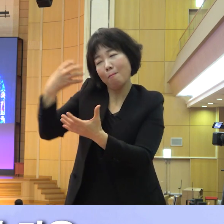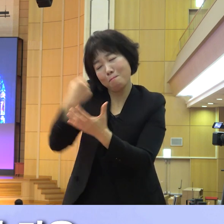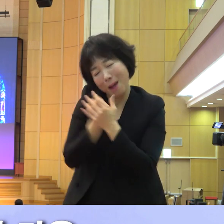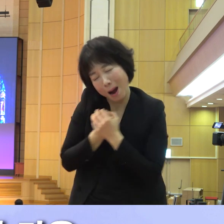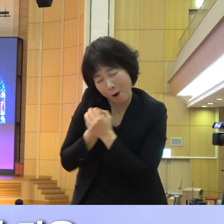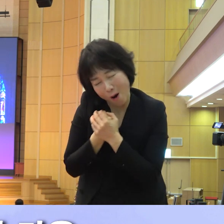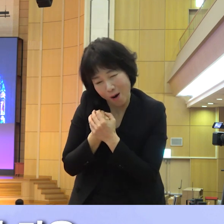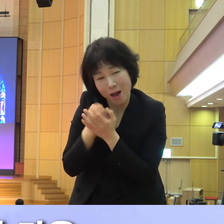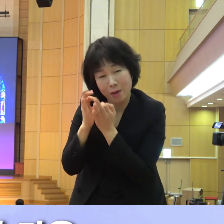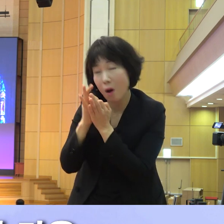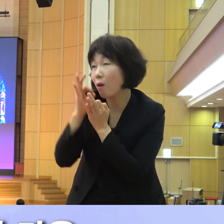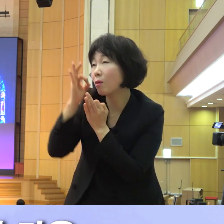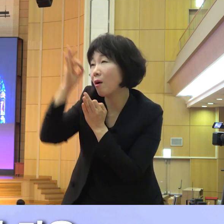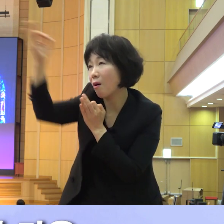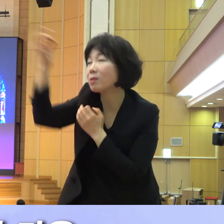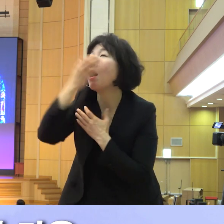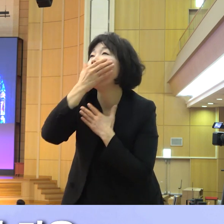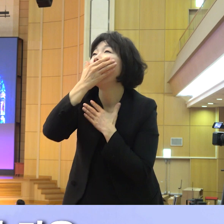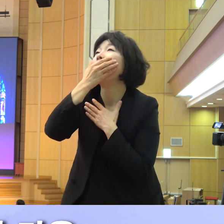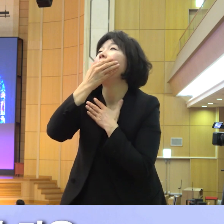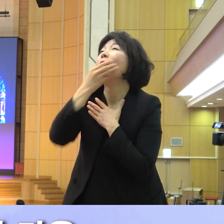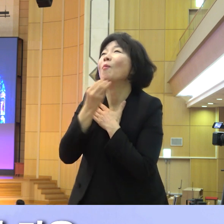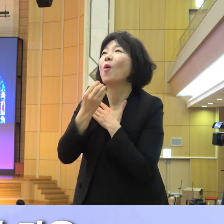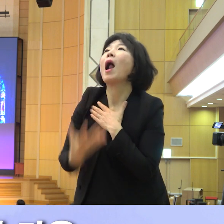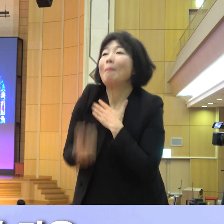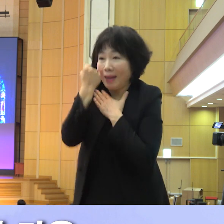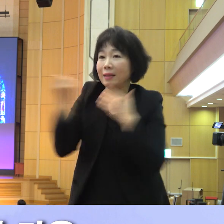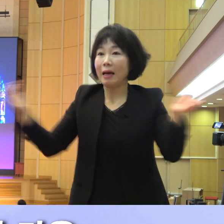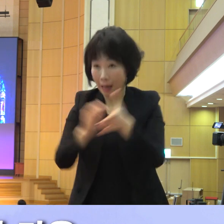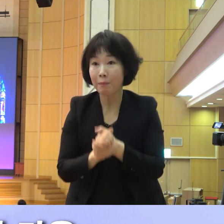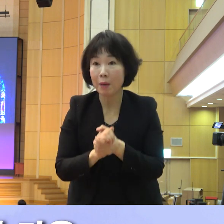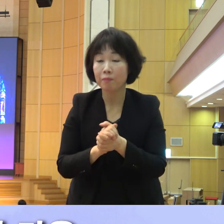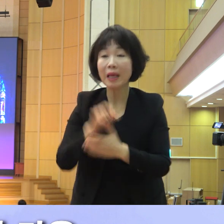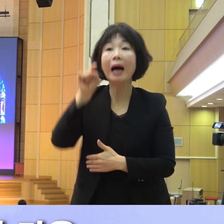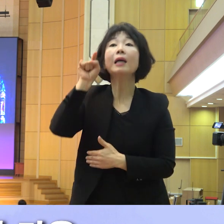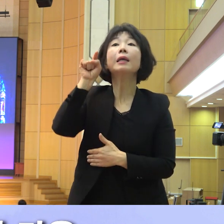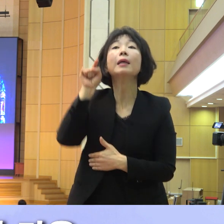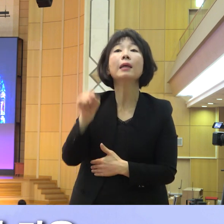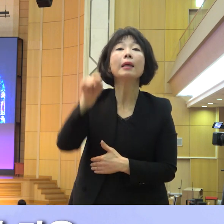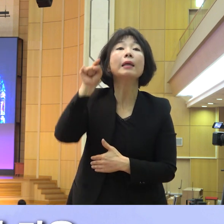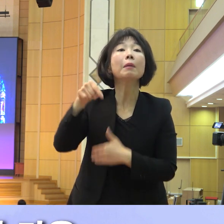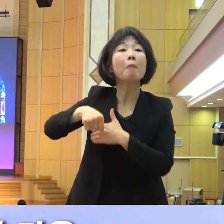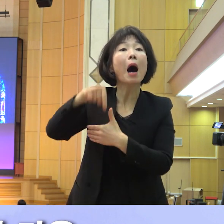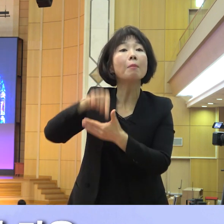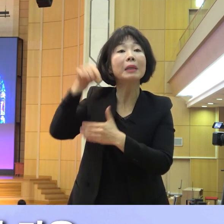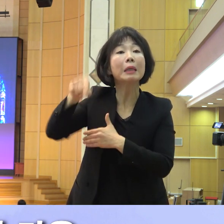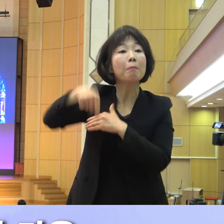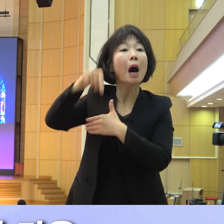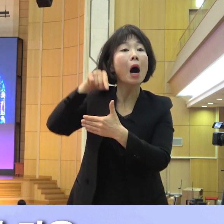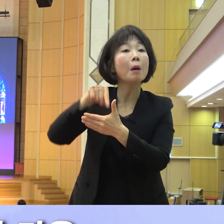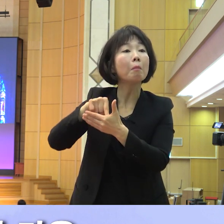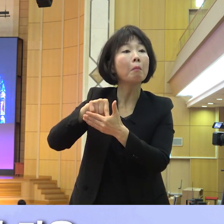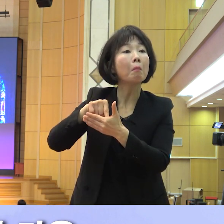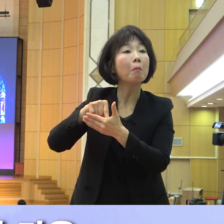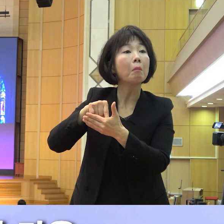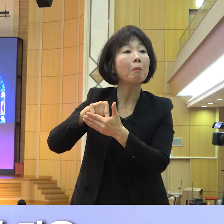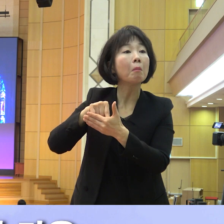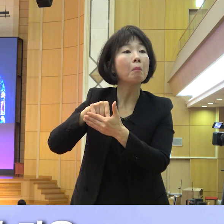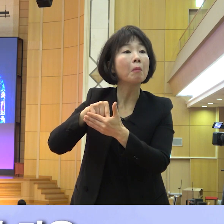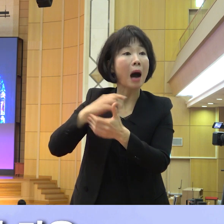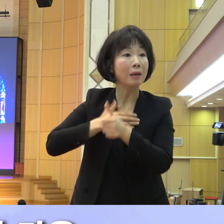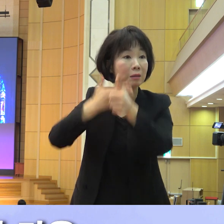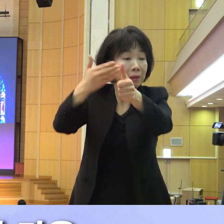품어 영원히 복을 받으리라. 이 마음이 어떤 마음일까요? 첫